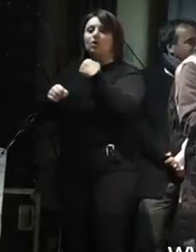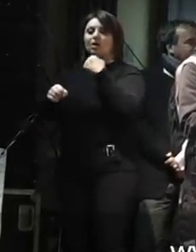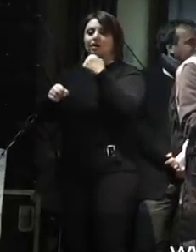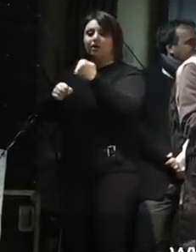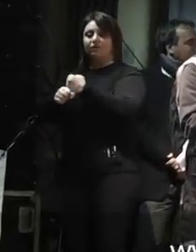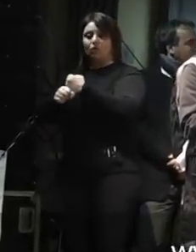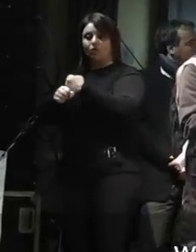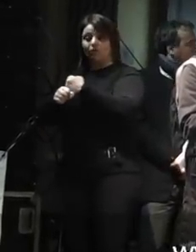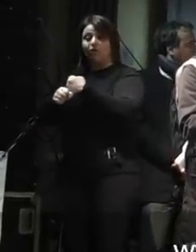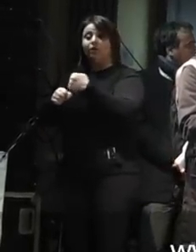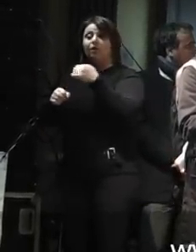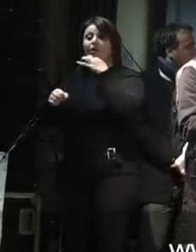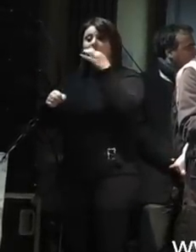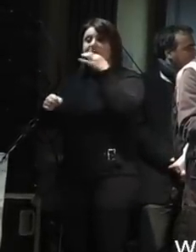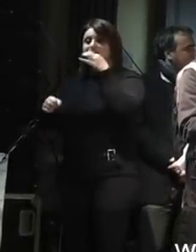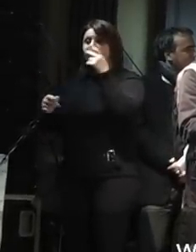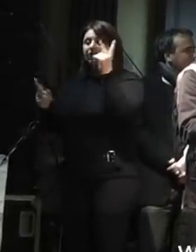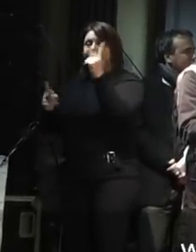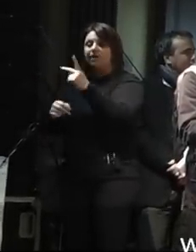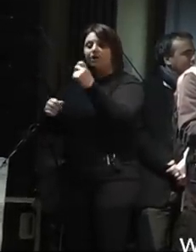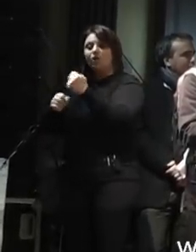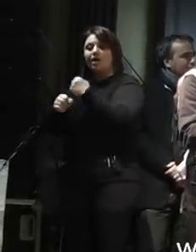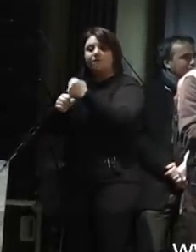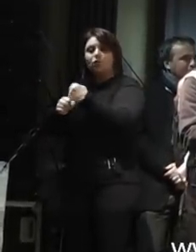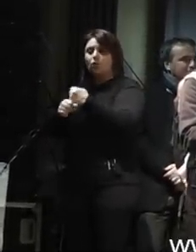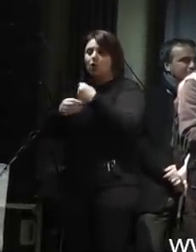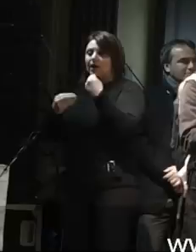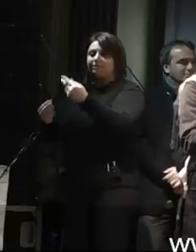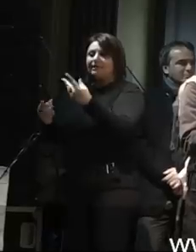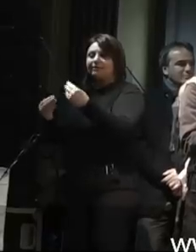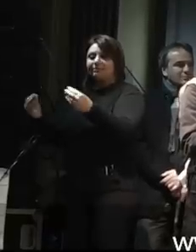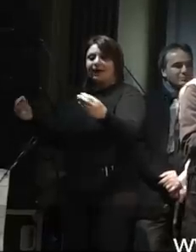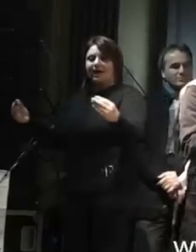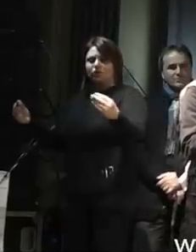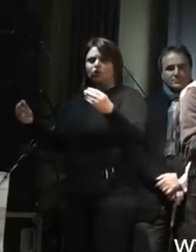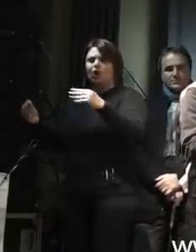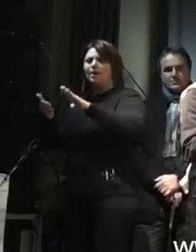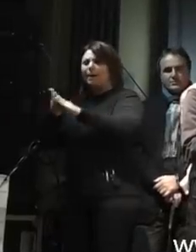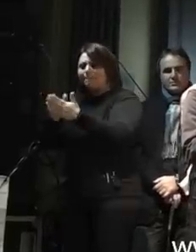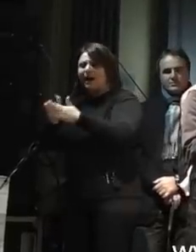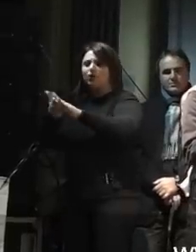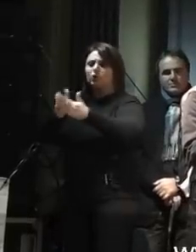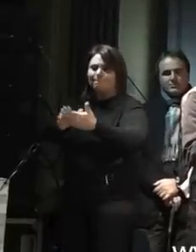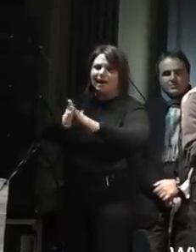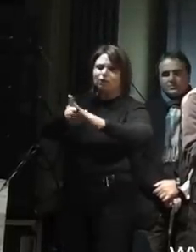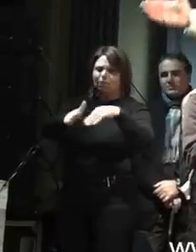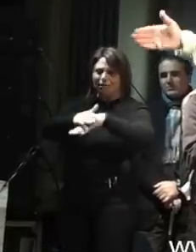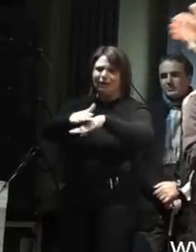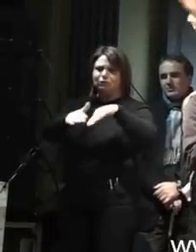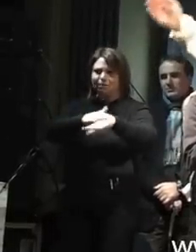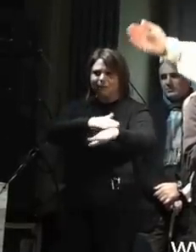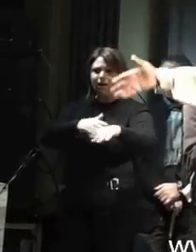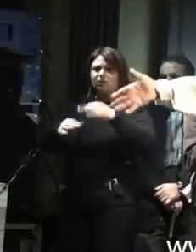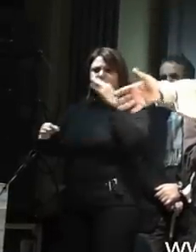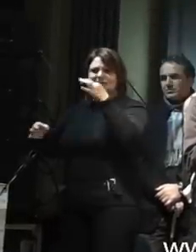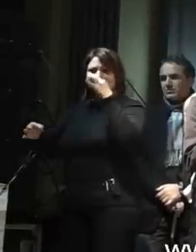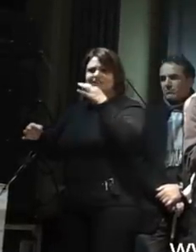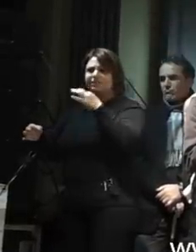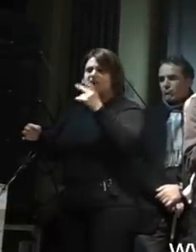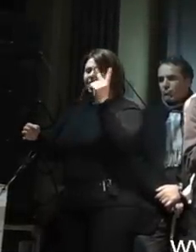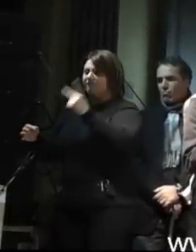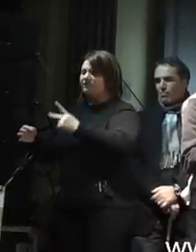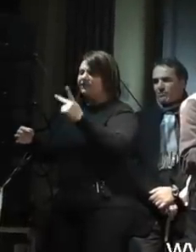il lavoro. E vai a vedere poi il lavoro, è in appalto, del contrappalto, dell'appalto. E il lavoro sporco poi lo fanno i